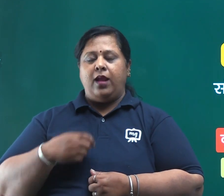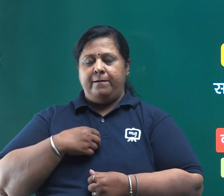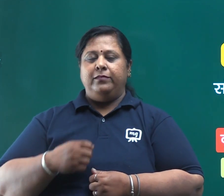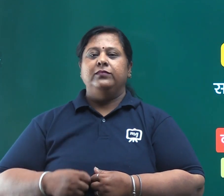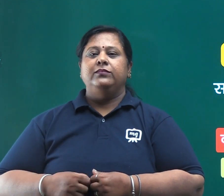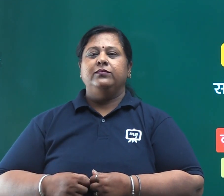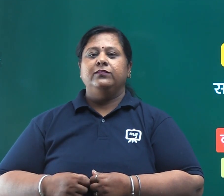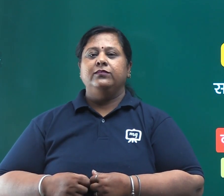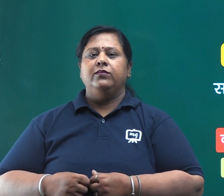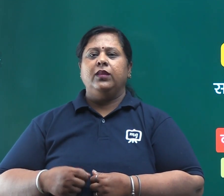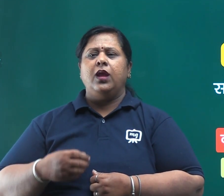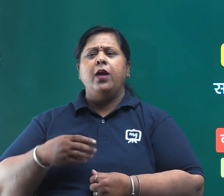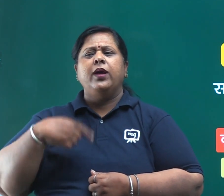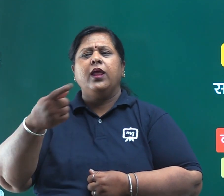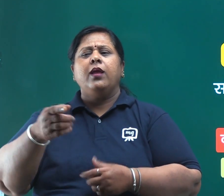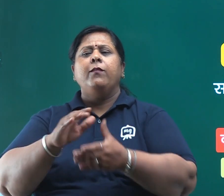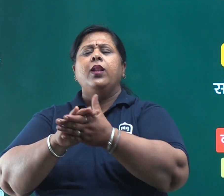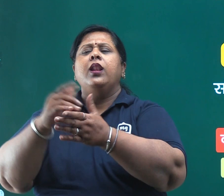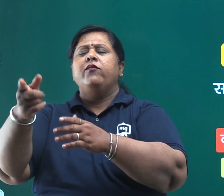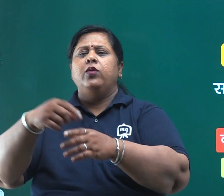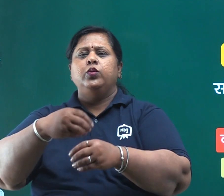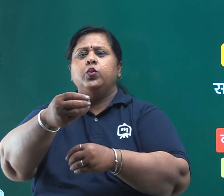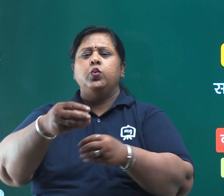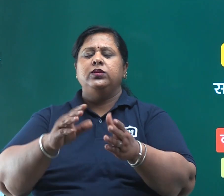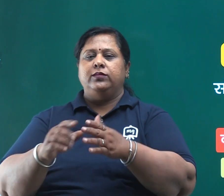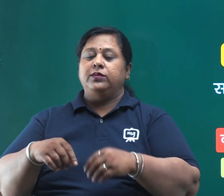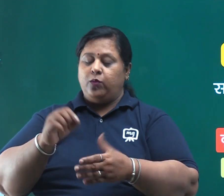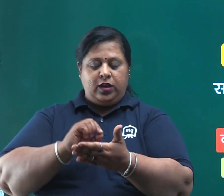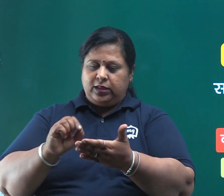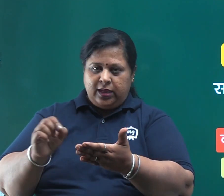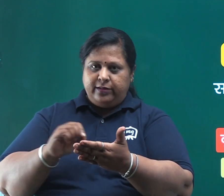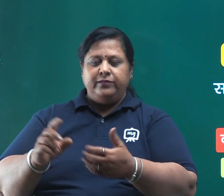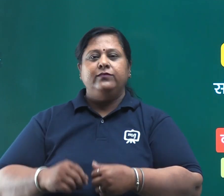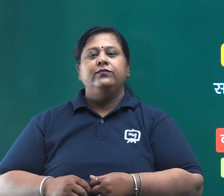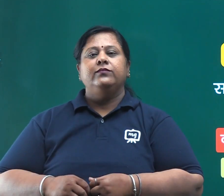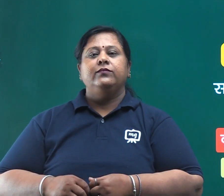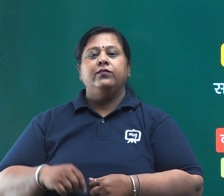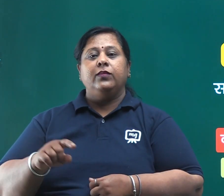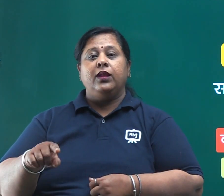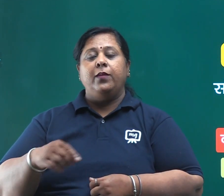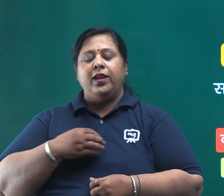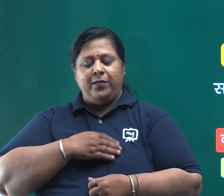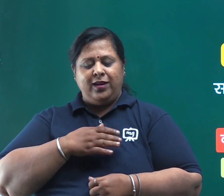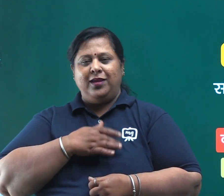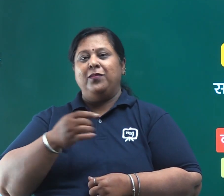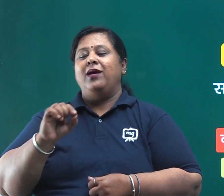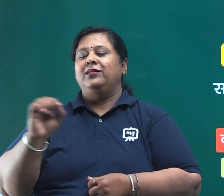हम हमारे मिलने वाले को लिखते हैं और हमारे मन की